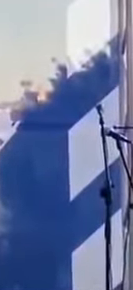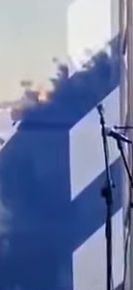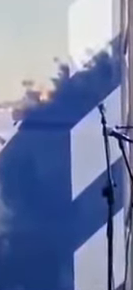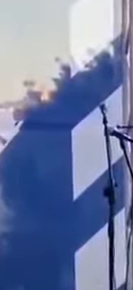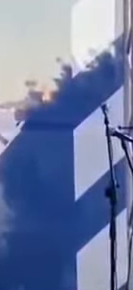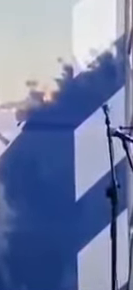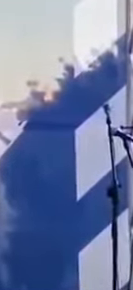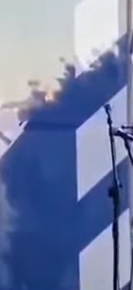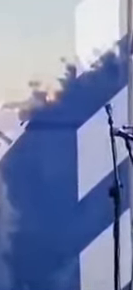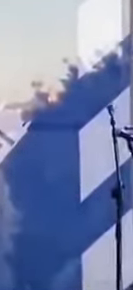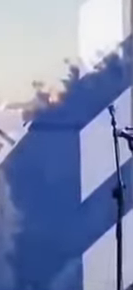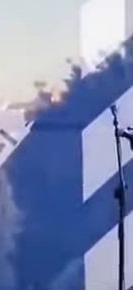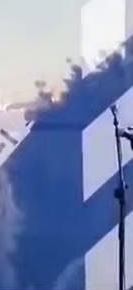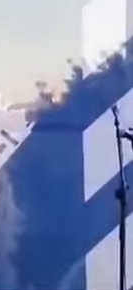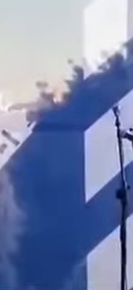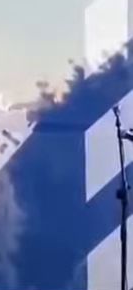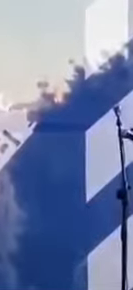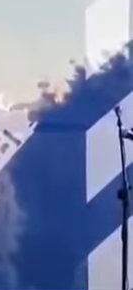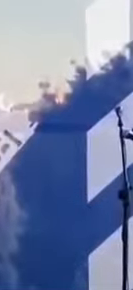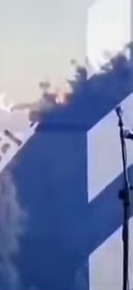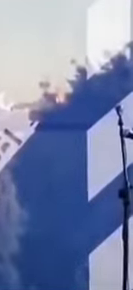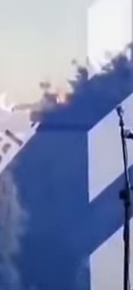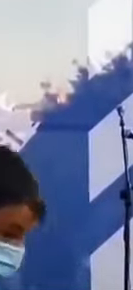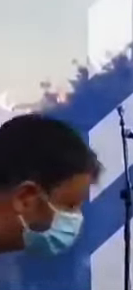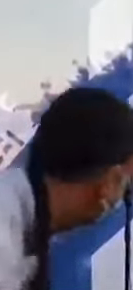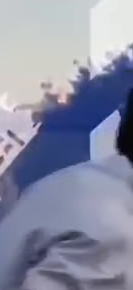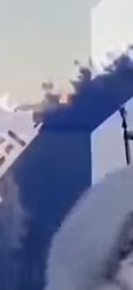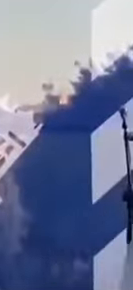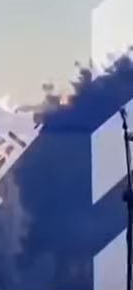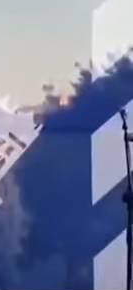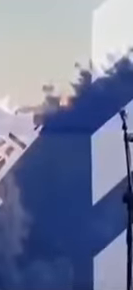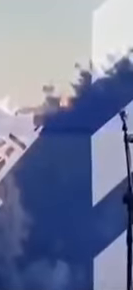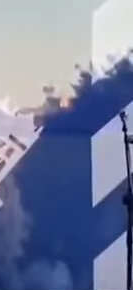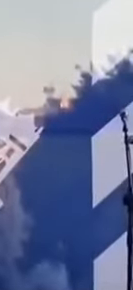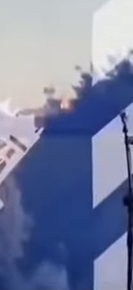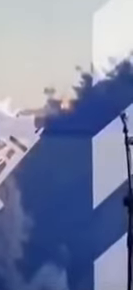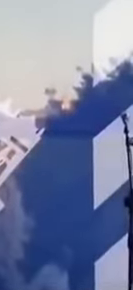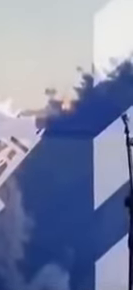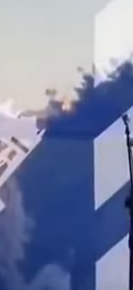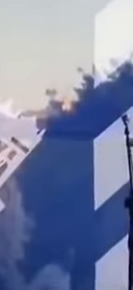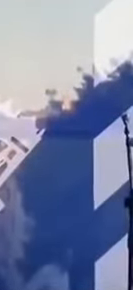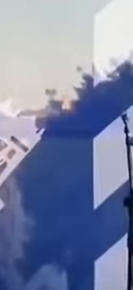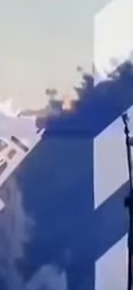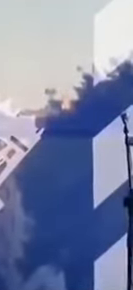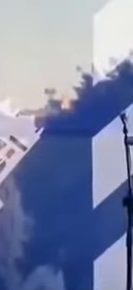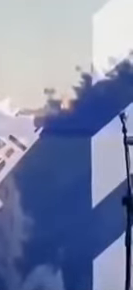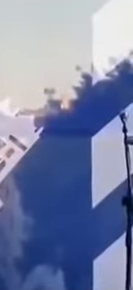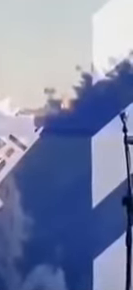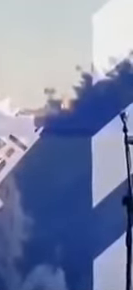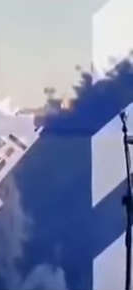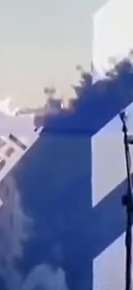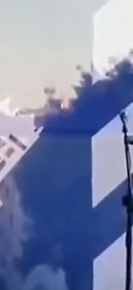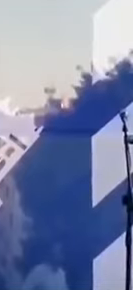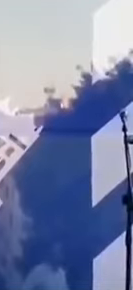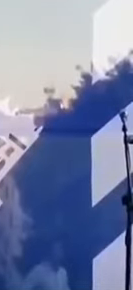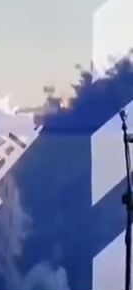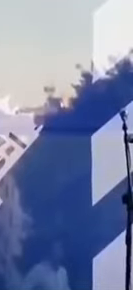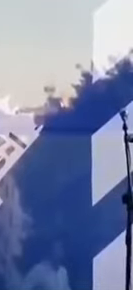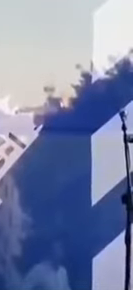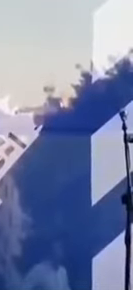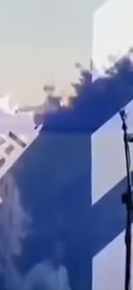registrazione una trasmissione televisiva, giornate diciamo molto lunghe, molto complesse. E